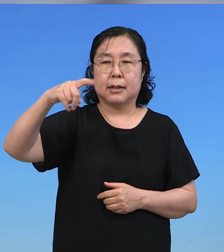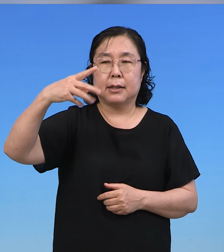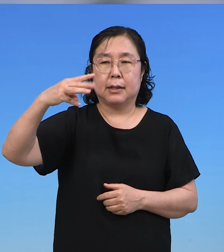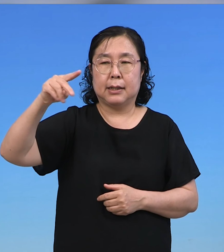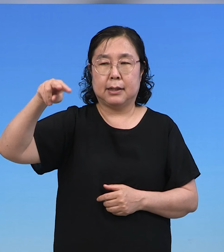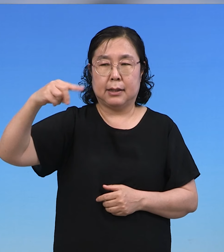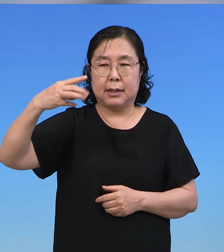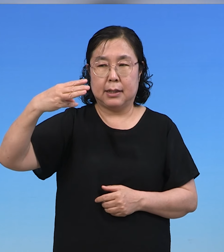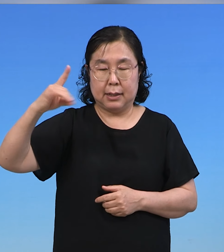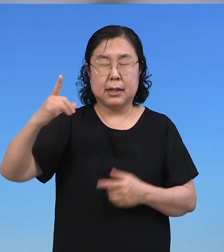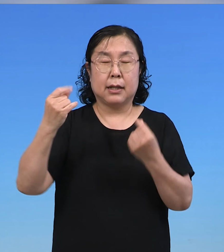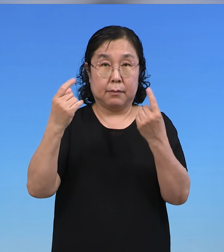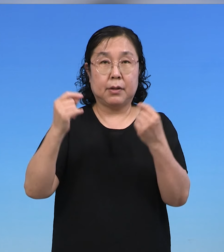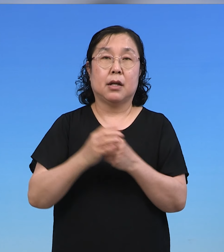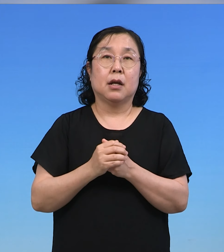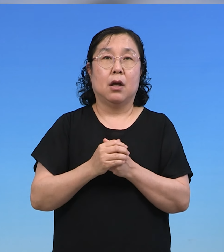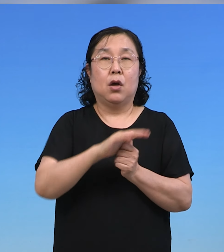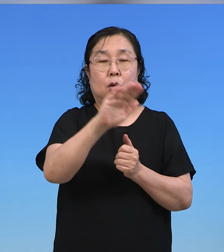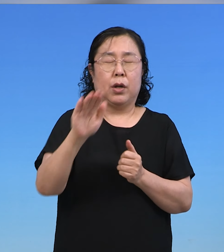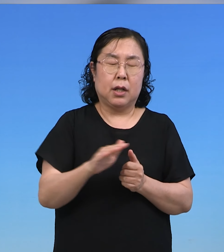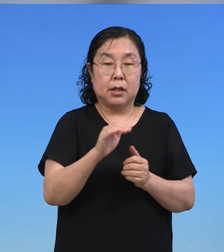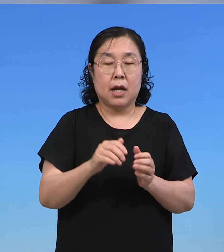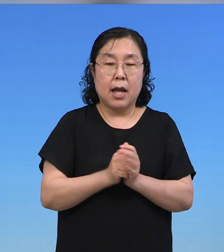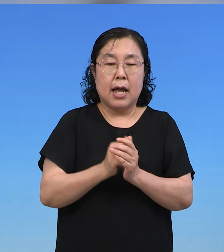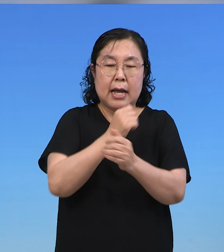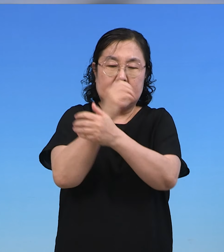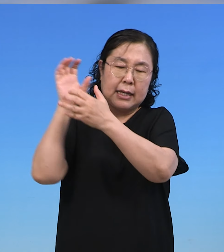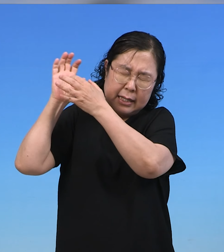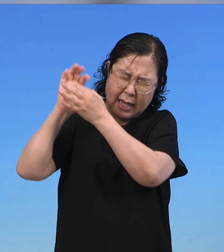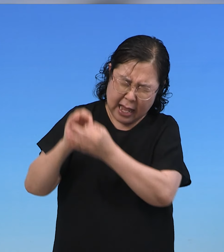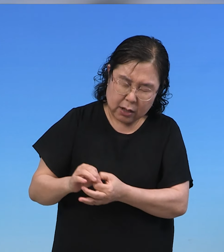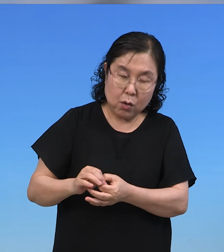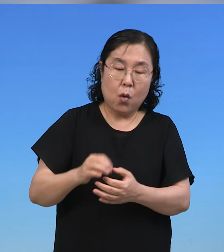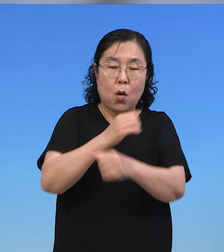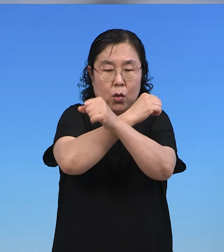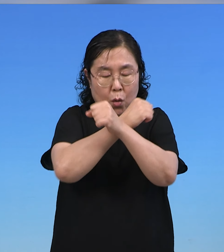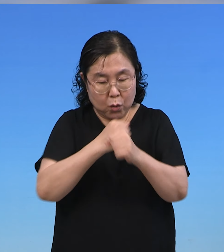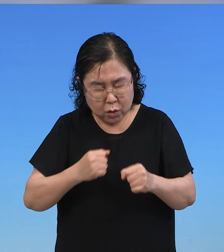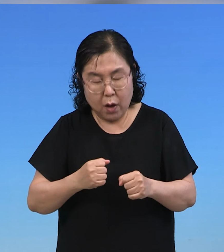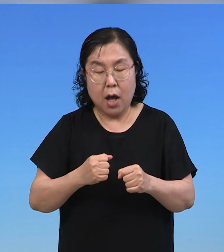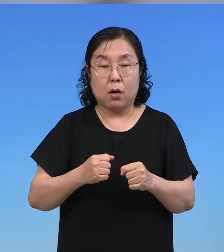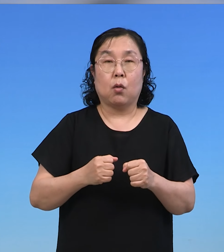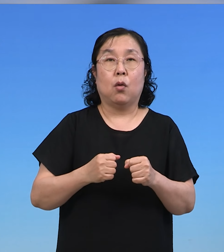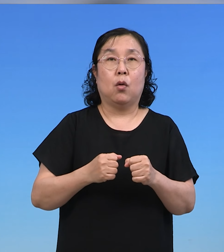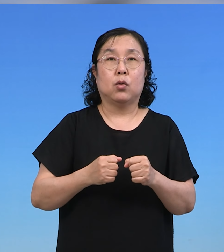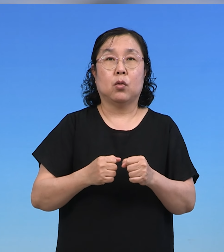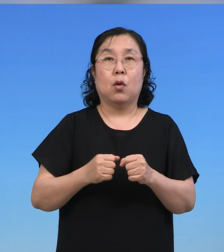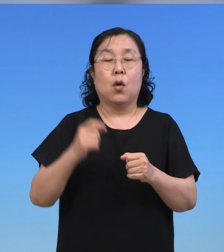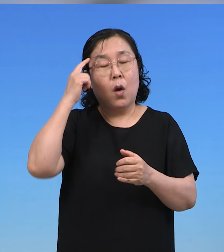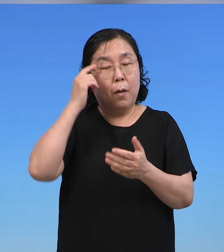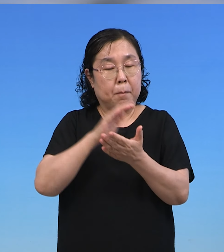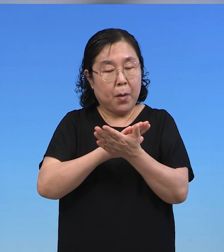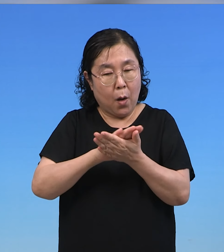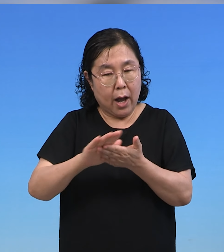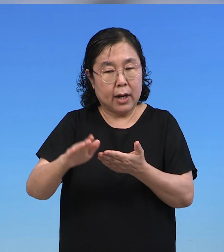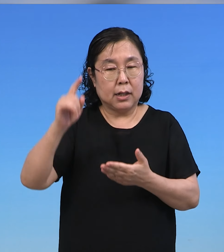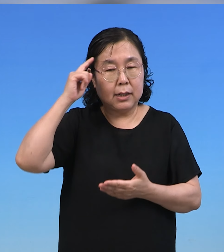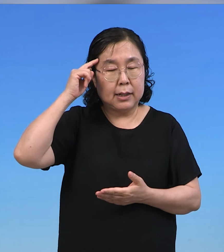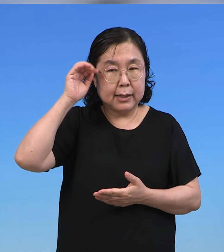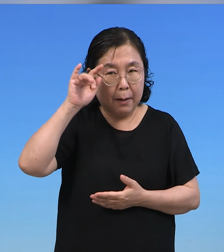희생하고 인내의 한계에 다다를 정도로 용서하고 용납하고 이런 것들을 통해서 이루어가는 이